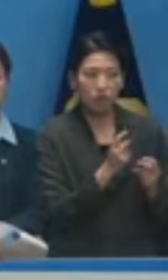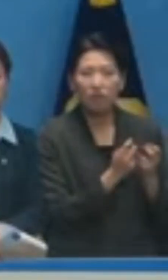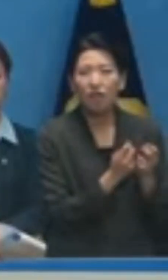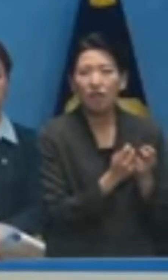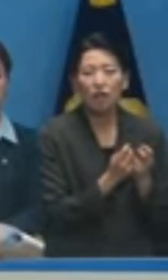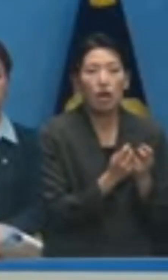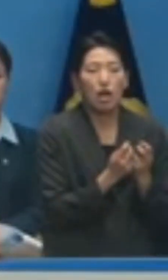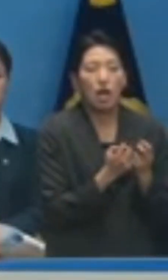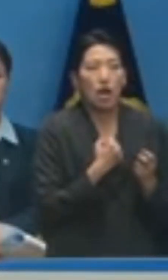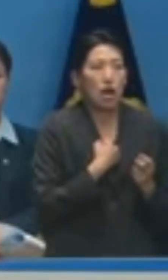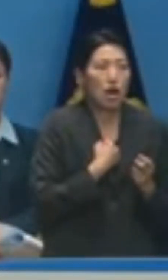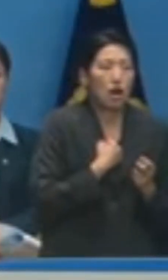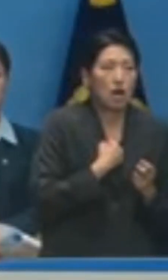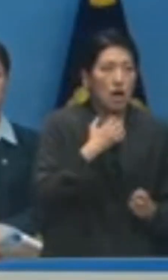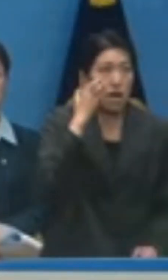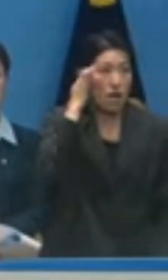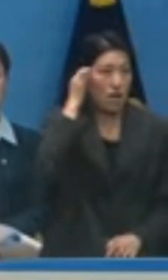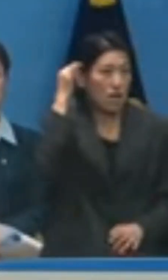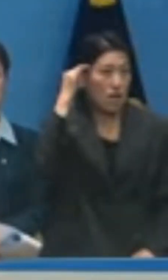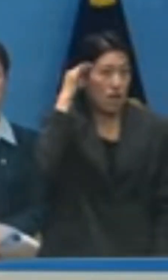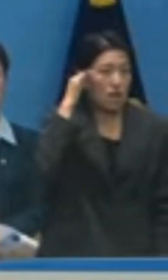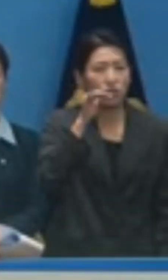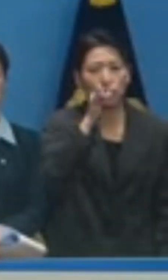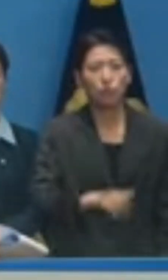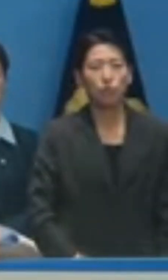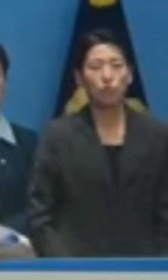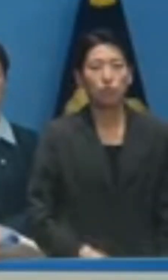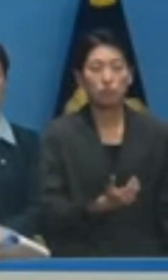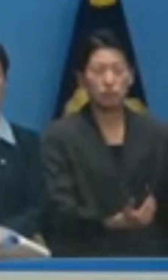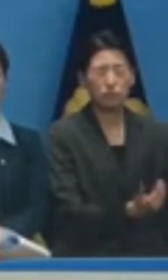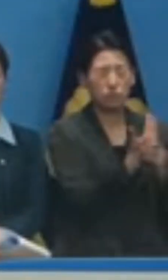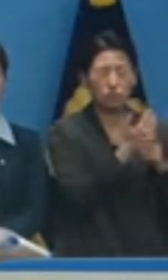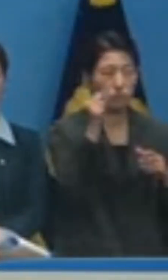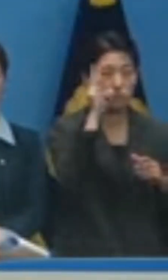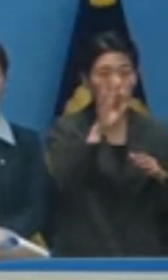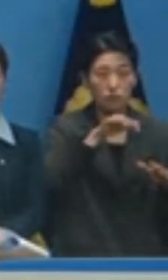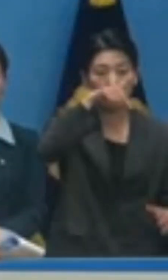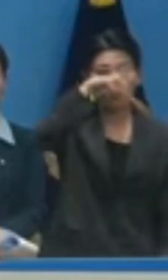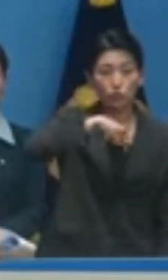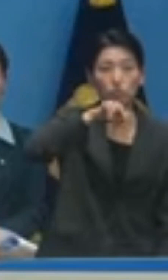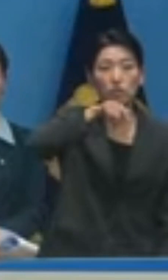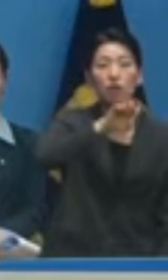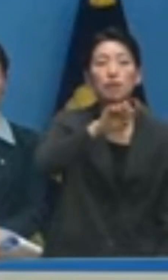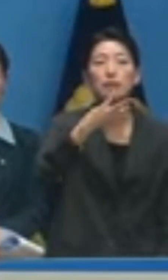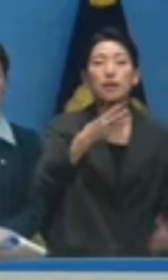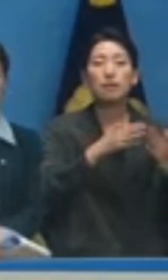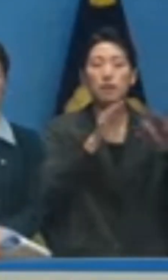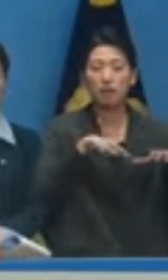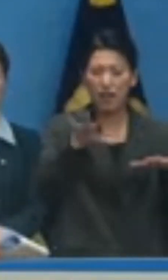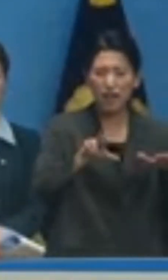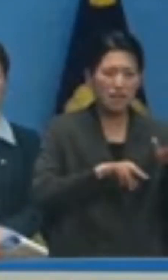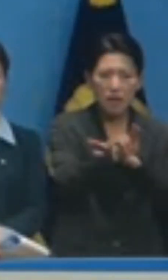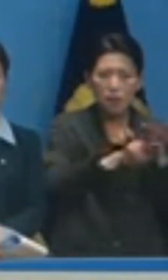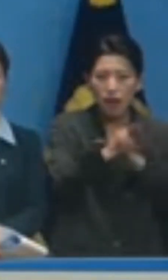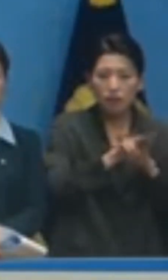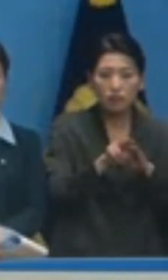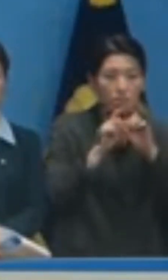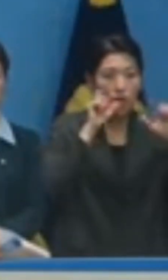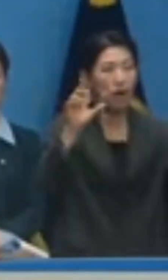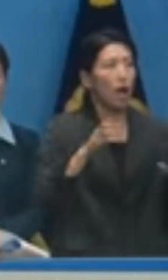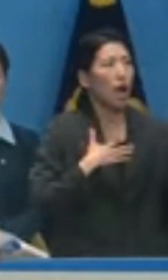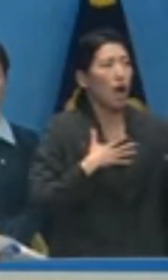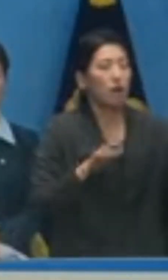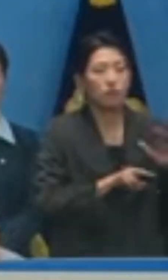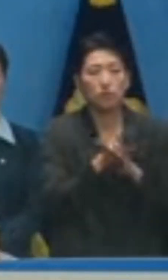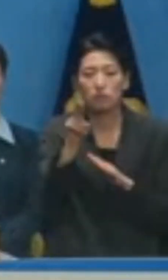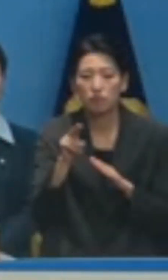있습니다. 사고 직후 대피 명령을 받고 뿔뿔이 흩어진 구성마을 주민들은 한 달이 넘도록 비조문